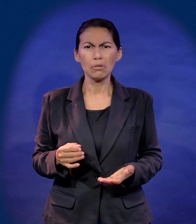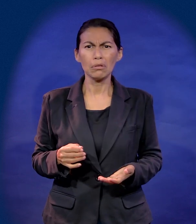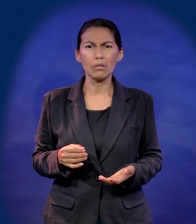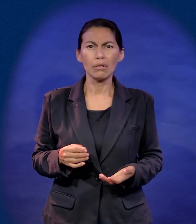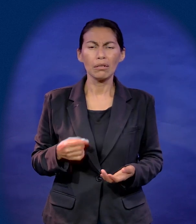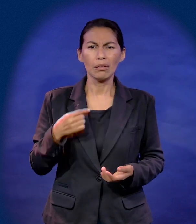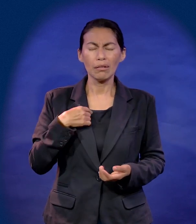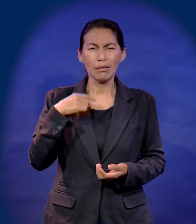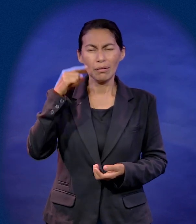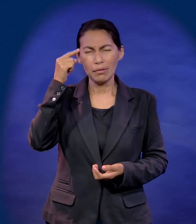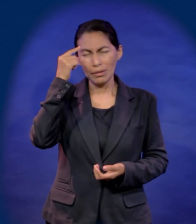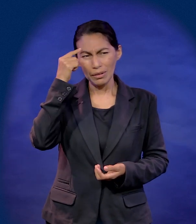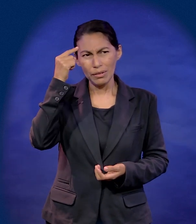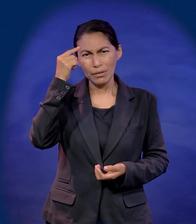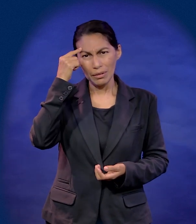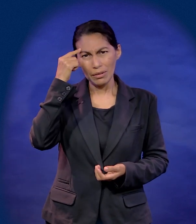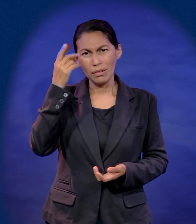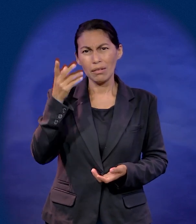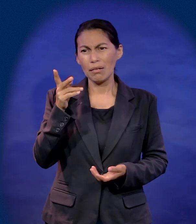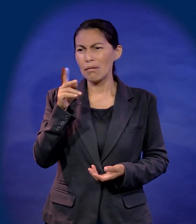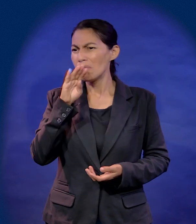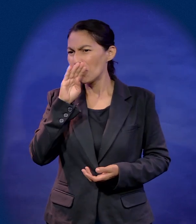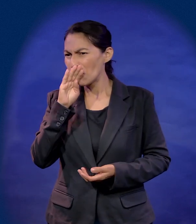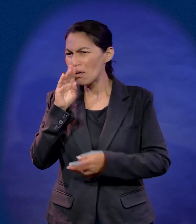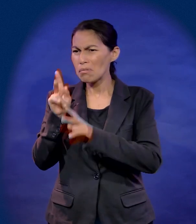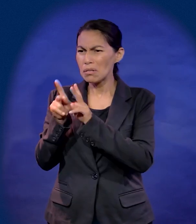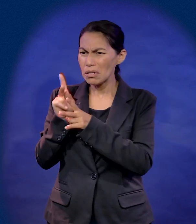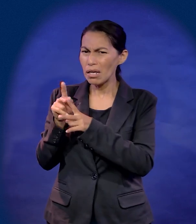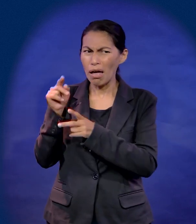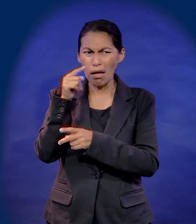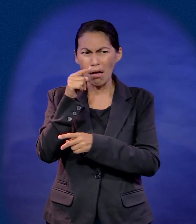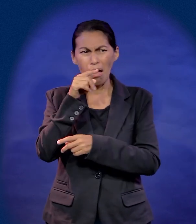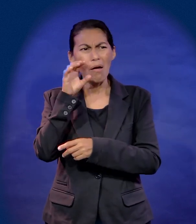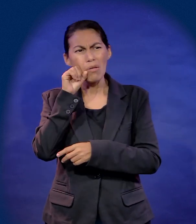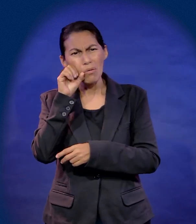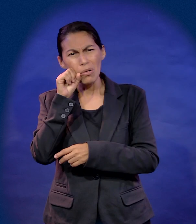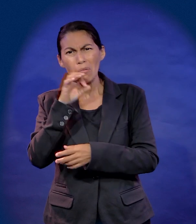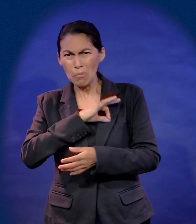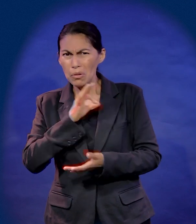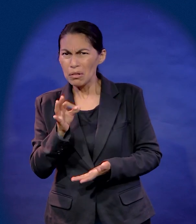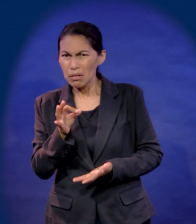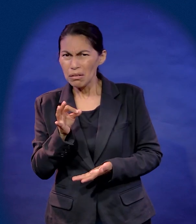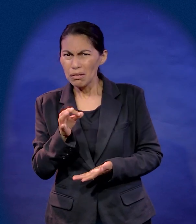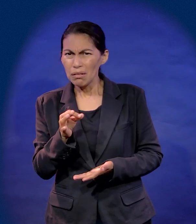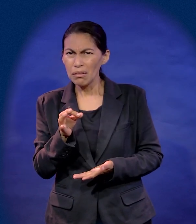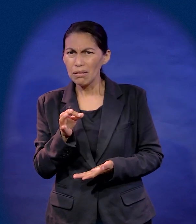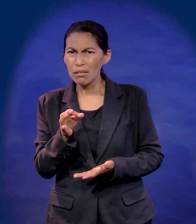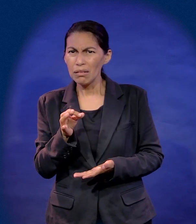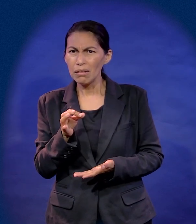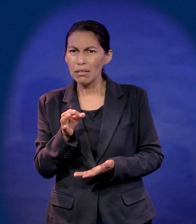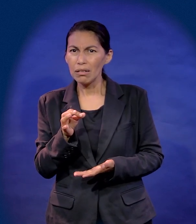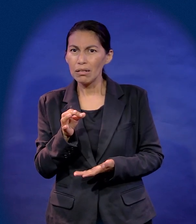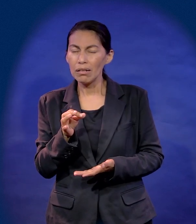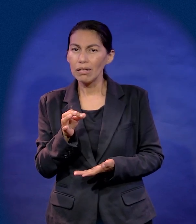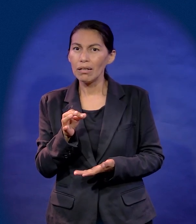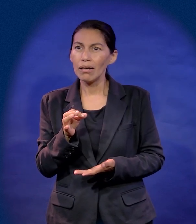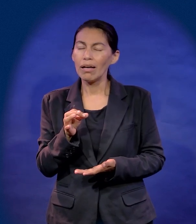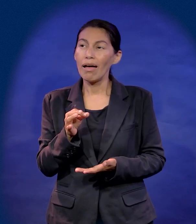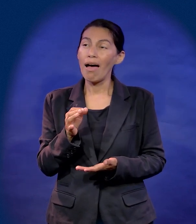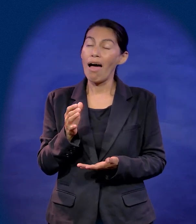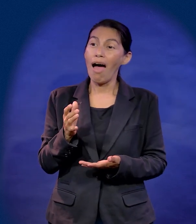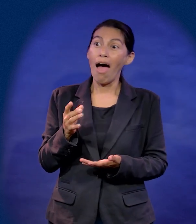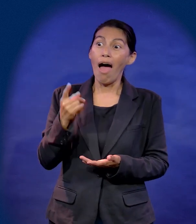¿Estás segura de lo que estás diciendo? Sí. Y me puse a pensar, platiqué con mi mamá, ahí en Montemorelos no habrá